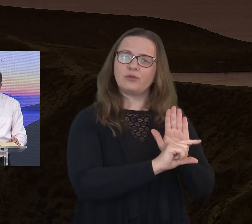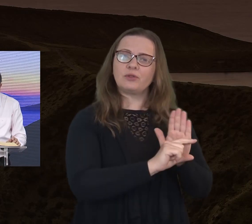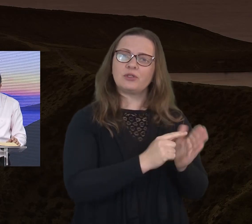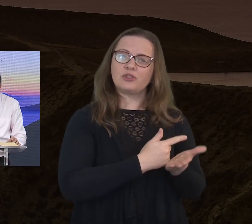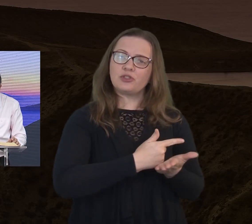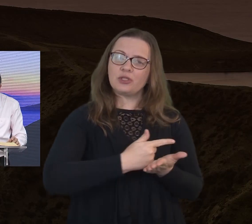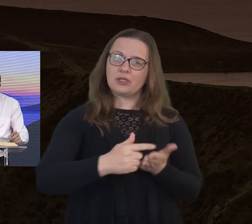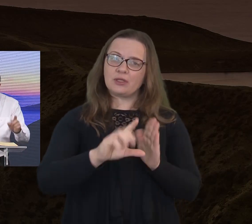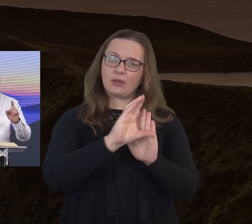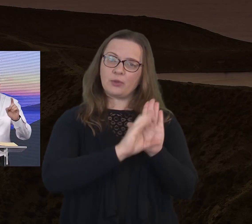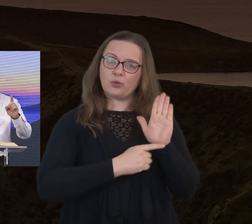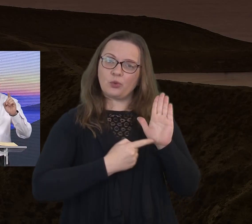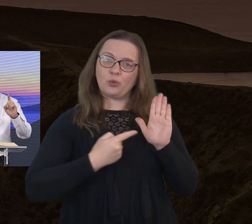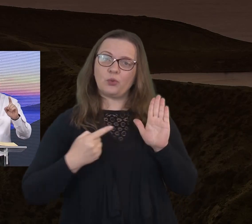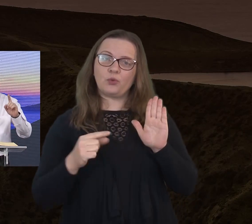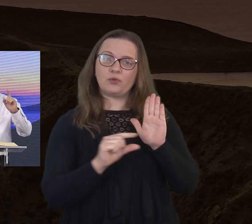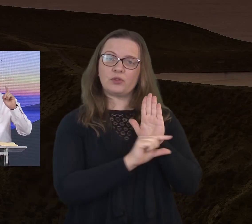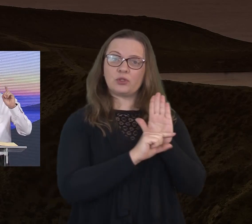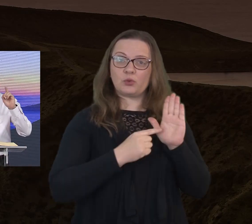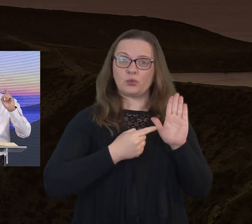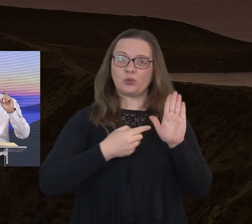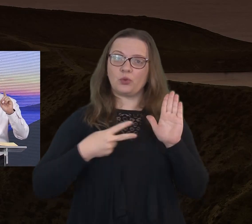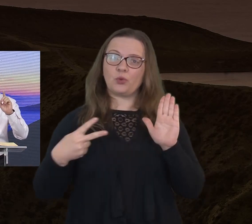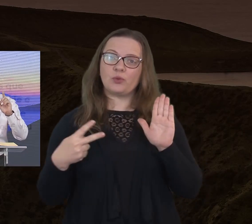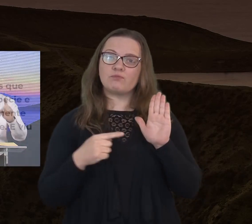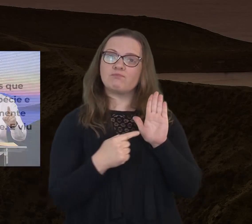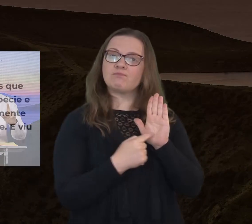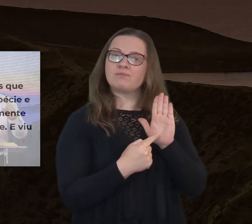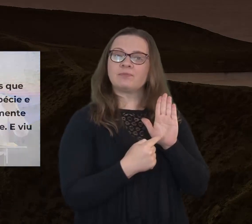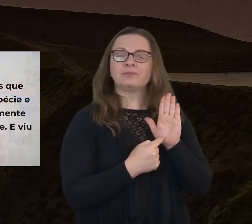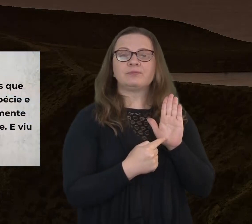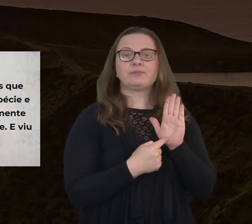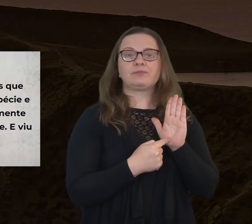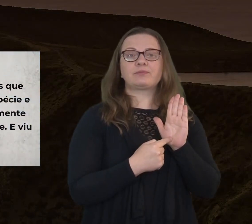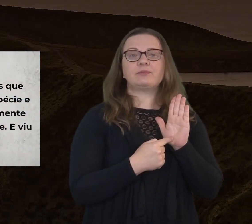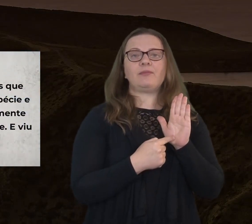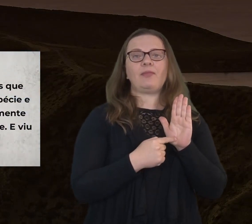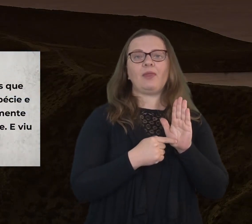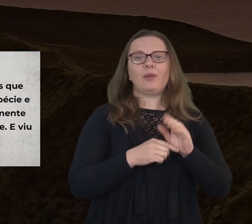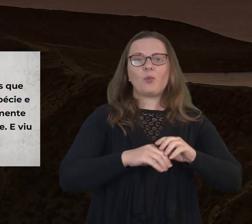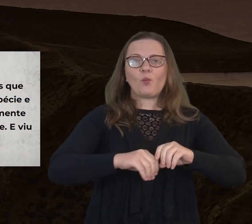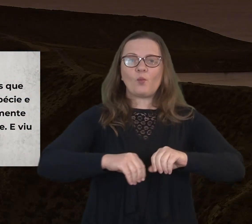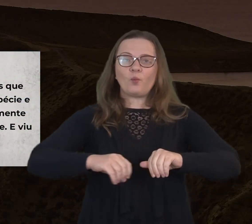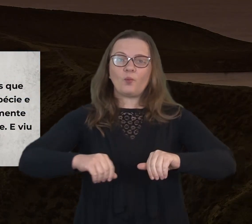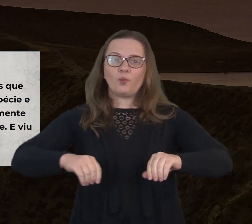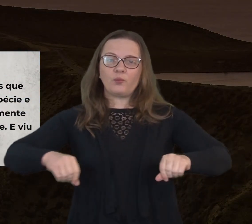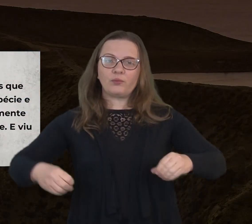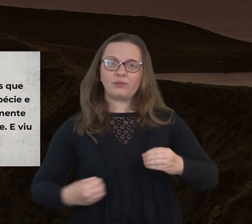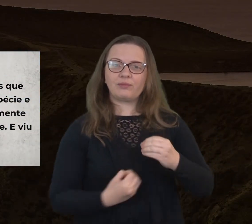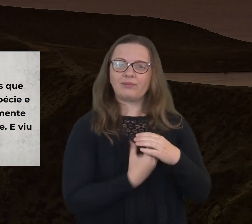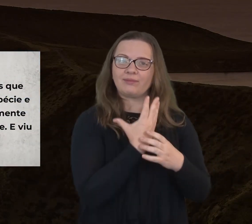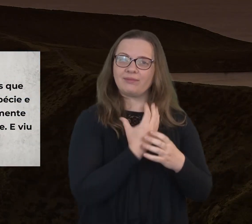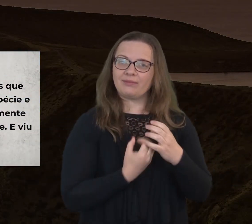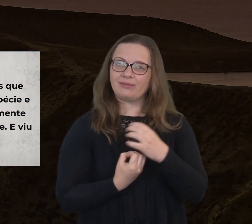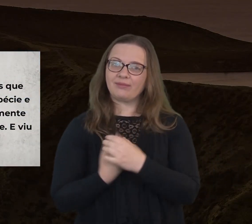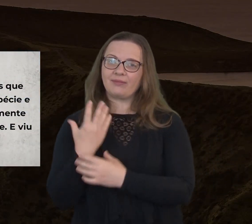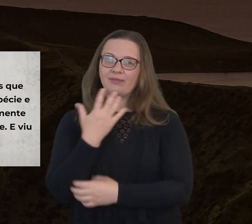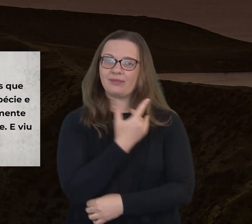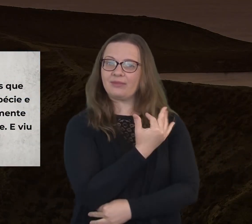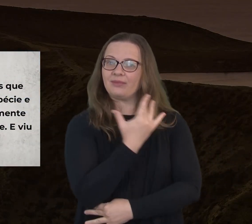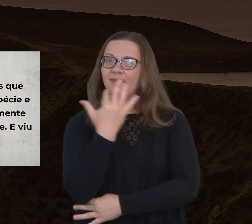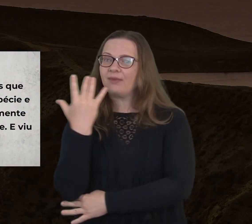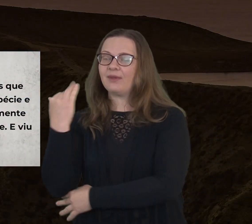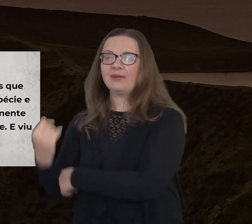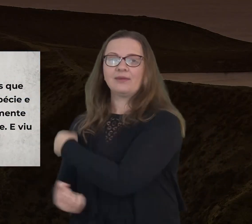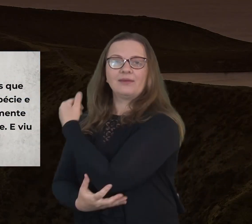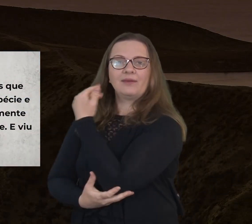12 de Gênesis 1. A terra, pois, produziu relva, ervas que davam sementes segundo a sua espécie,